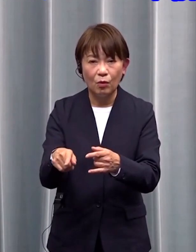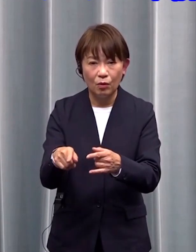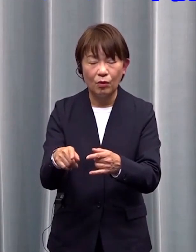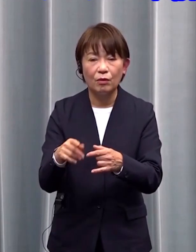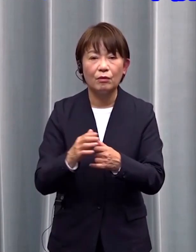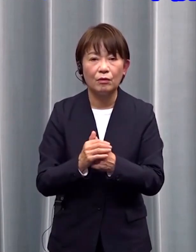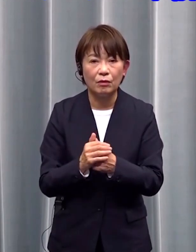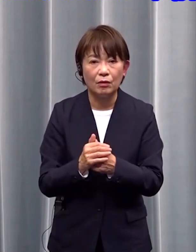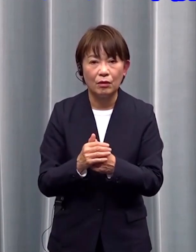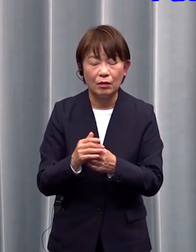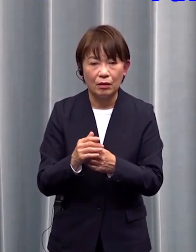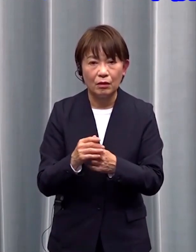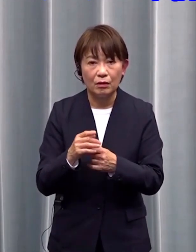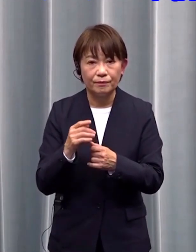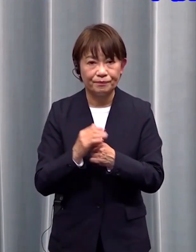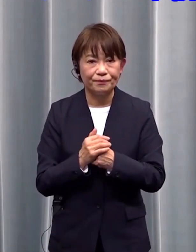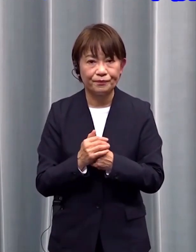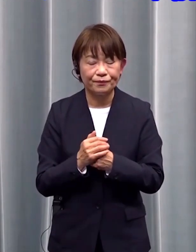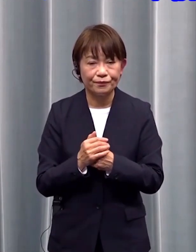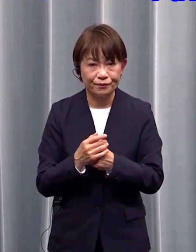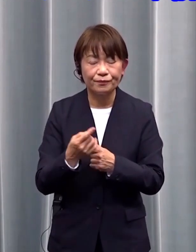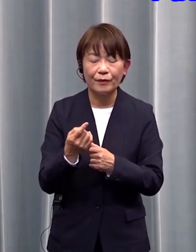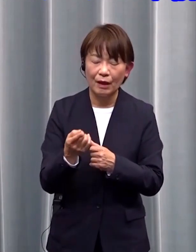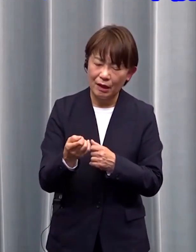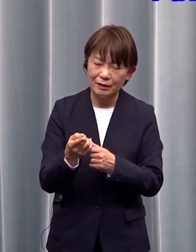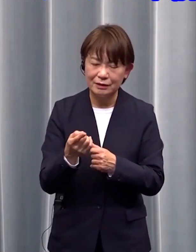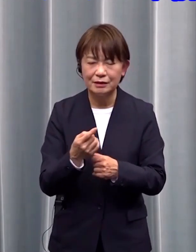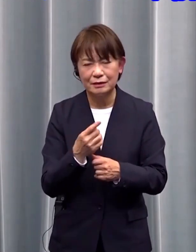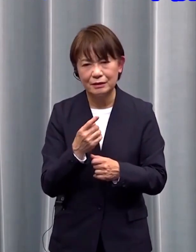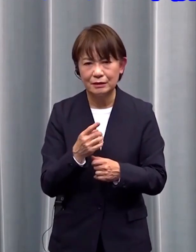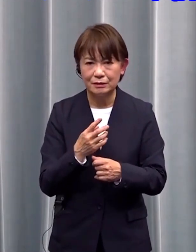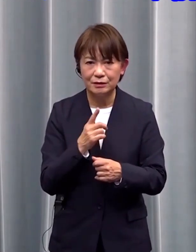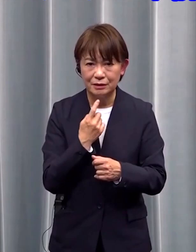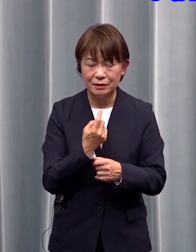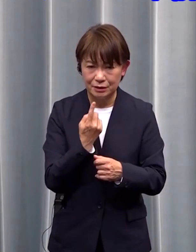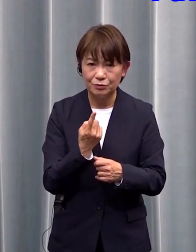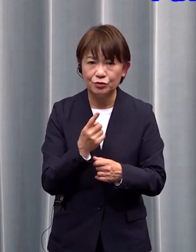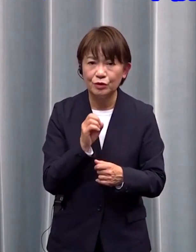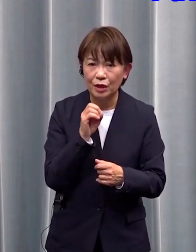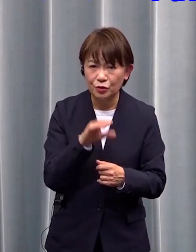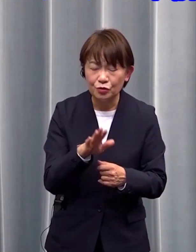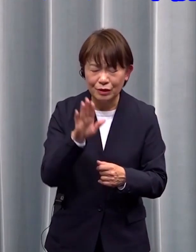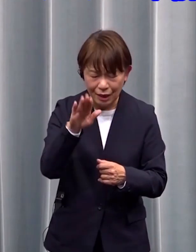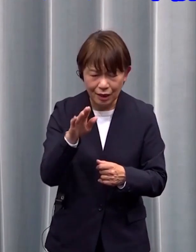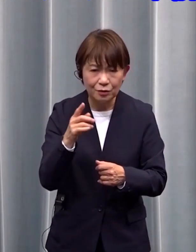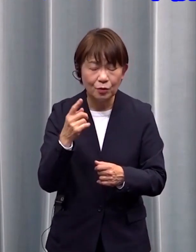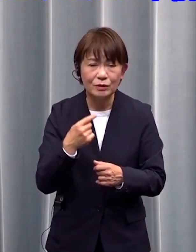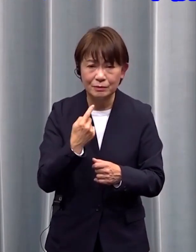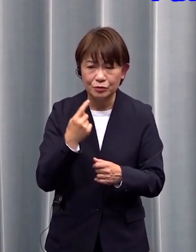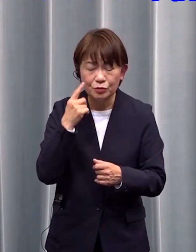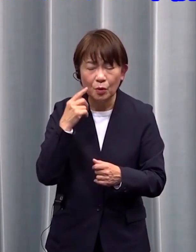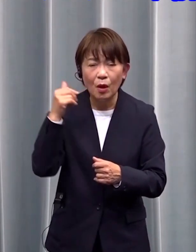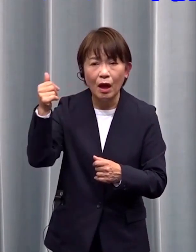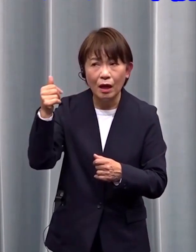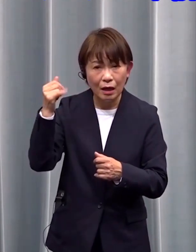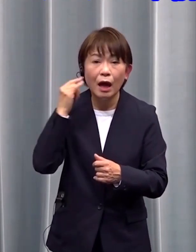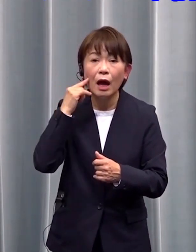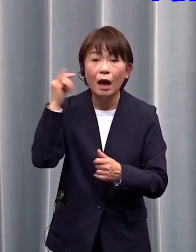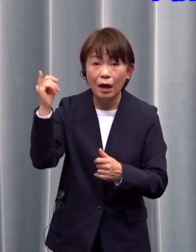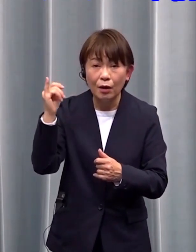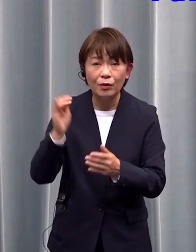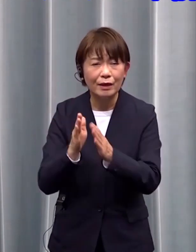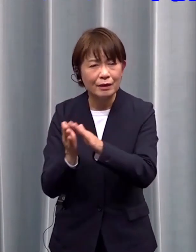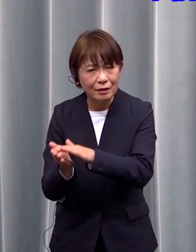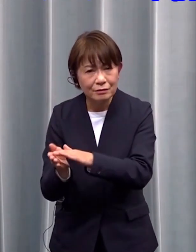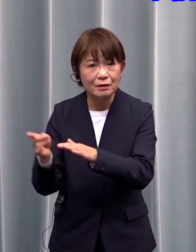ヶ月後に、そのお母様が自死をするという、そのことを重く受け止めて、息子に迷惑をかけたという遺書を残して自死するという痛